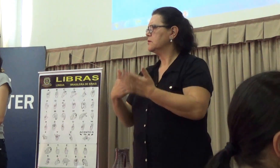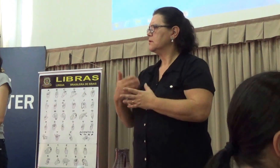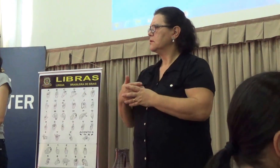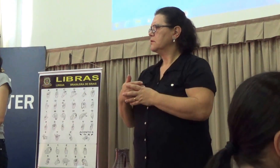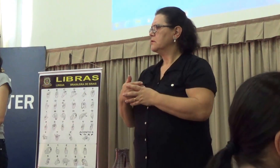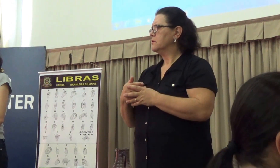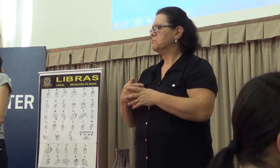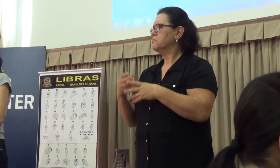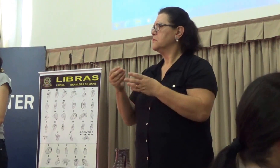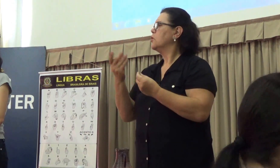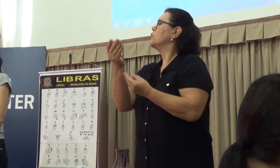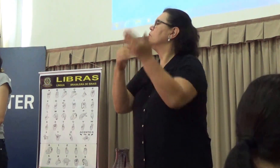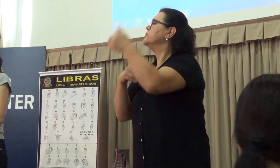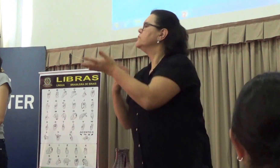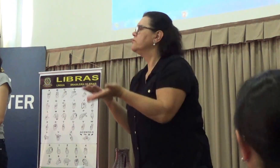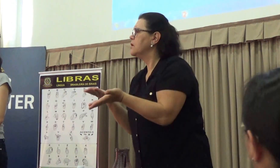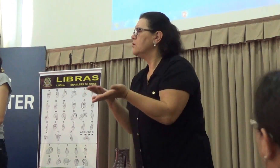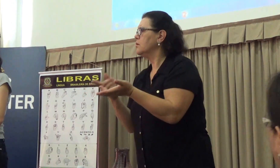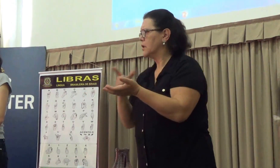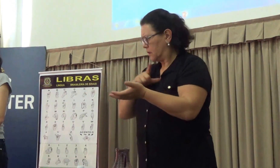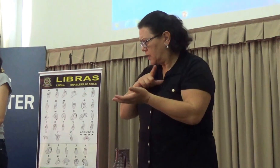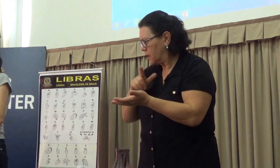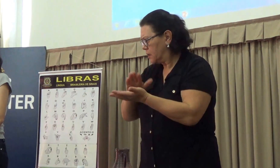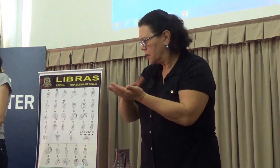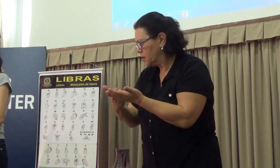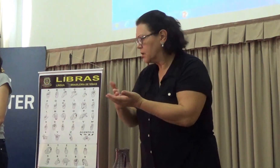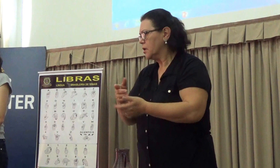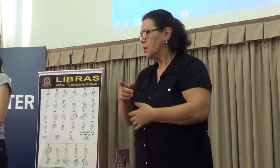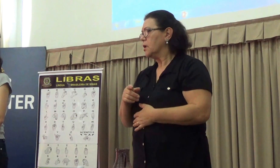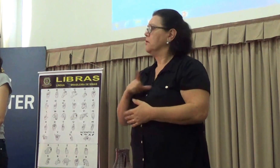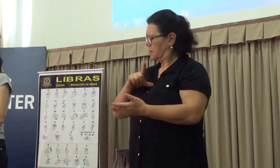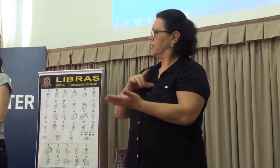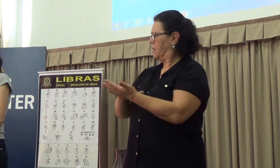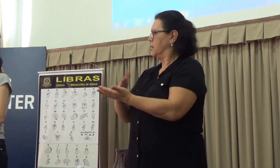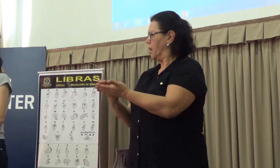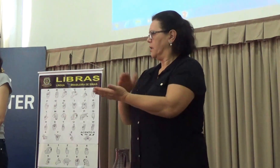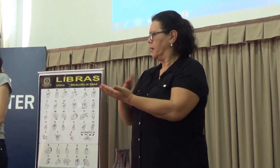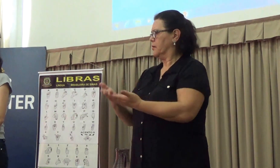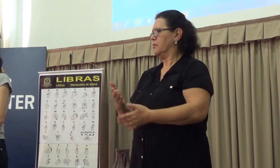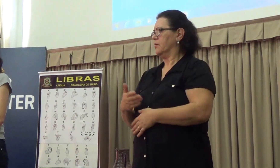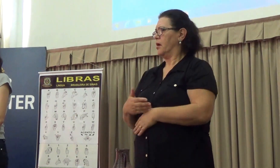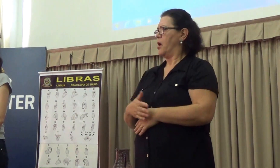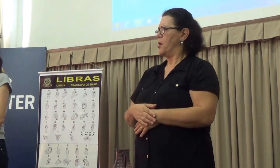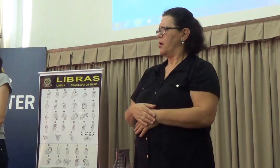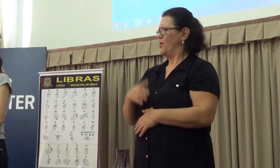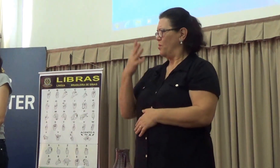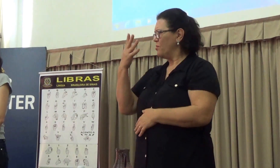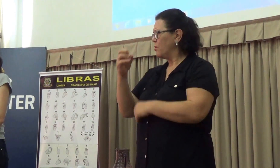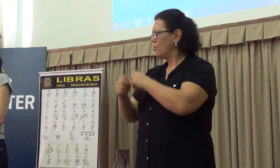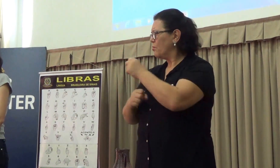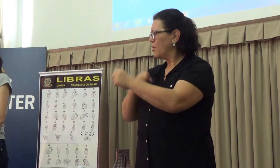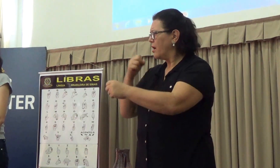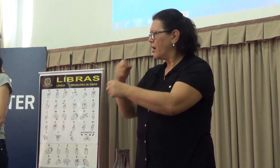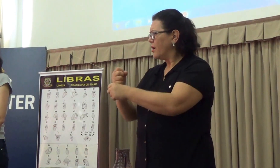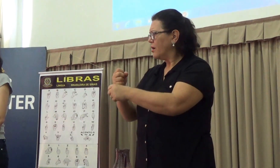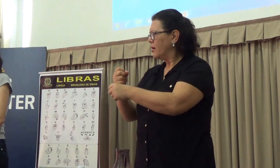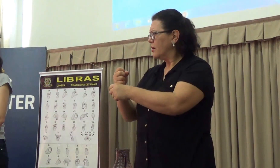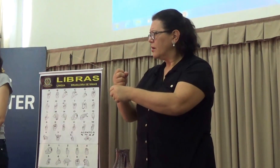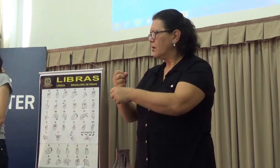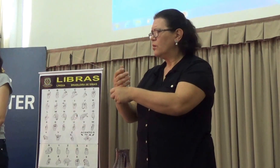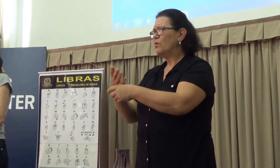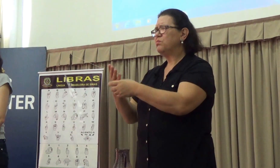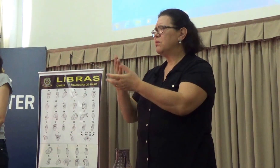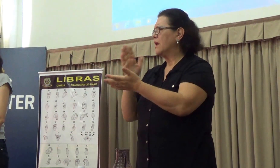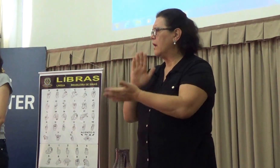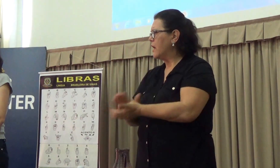daí começou a conversar e, como assim? Tem intérprete? Veio aqui no HC, como assim? Nossa,